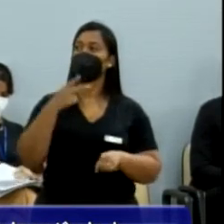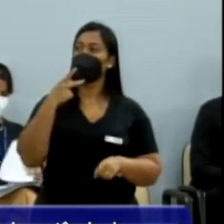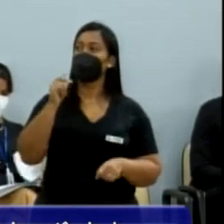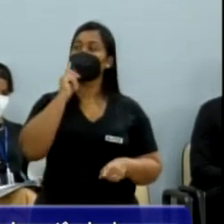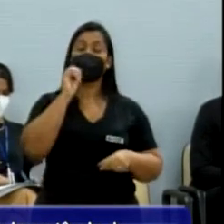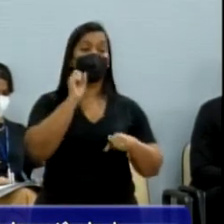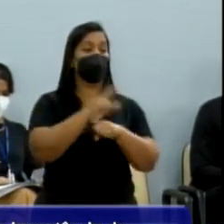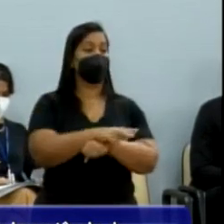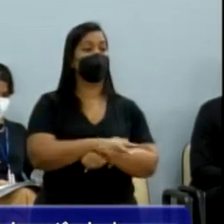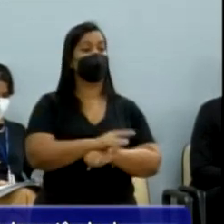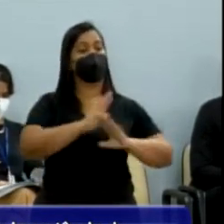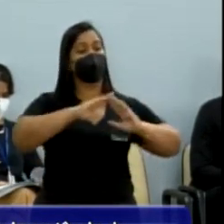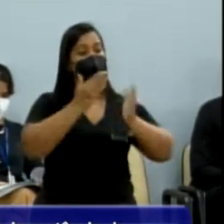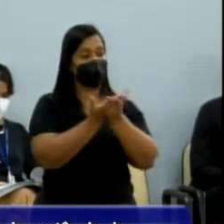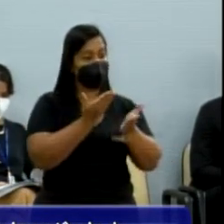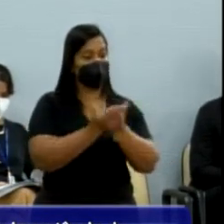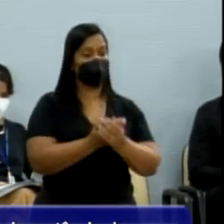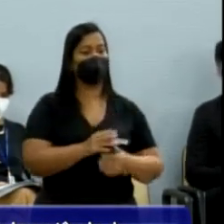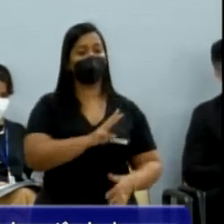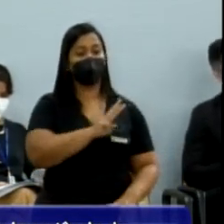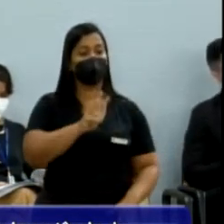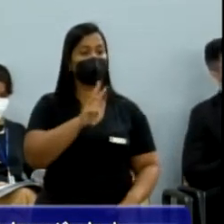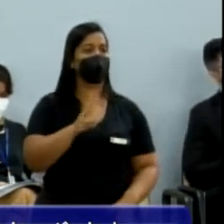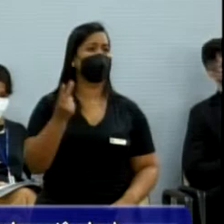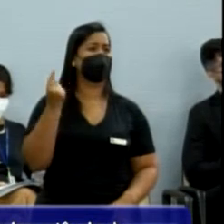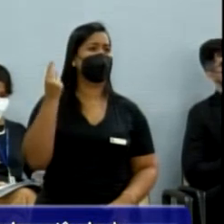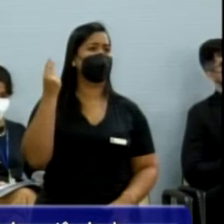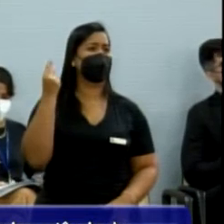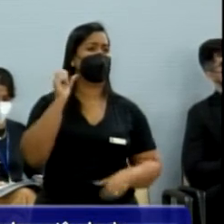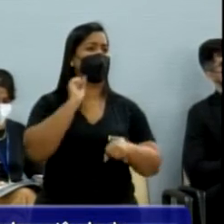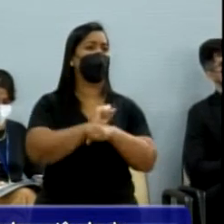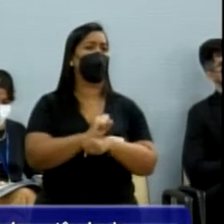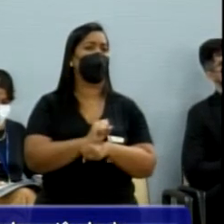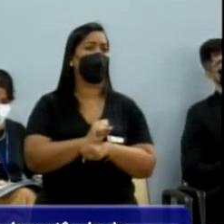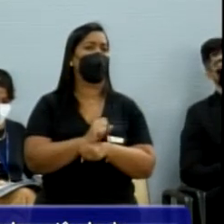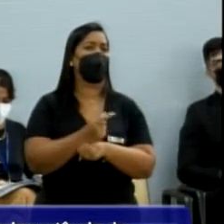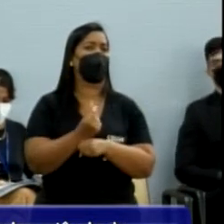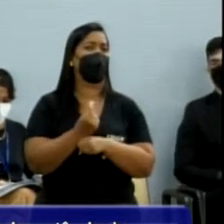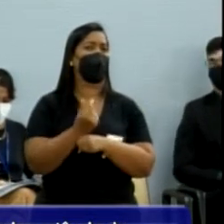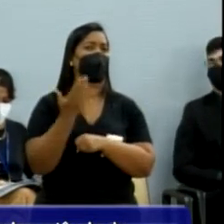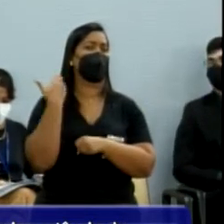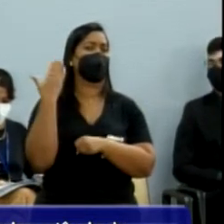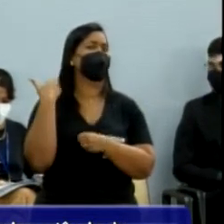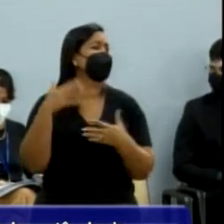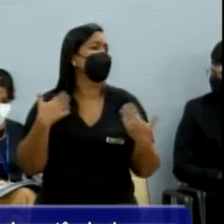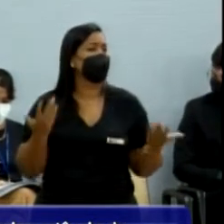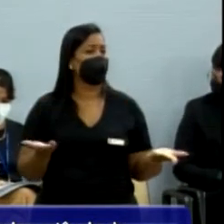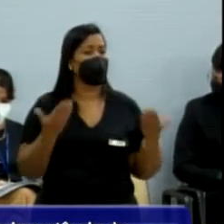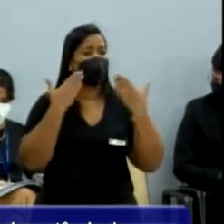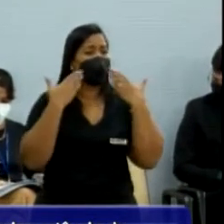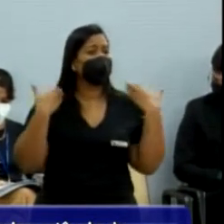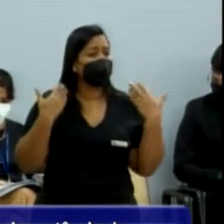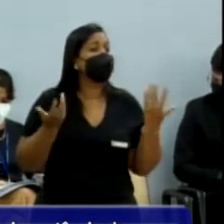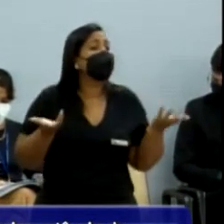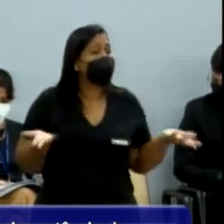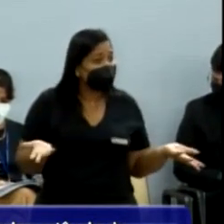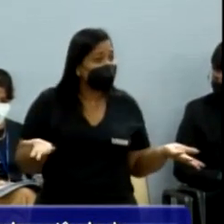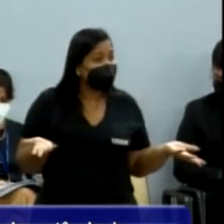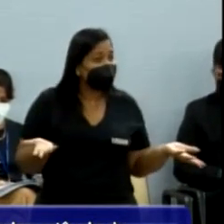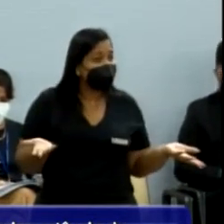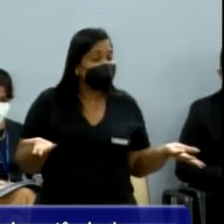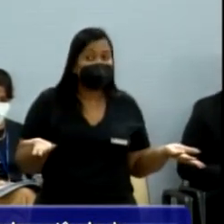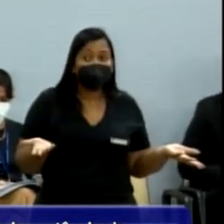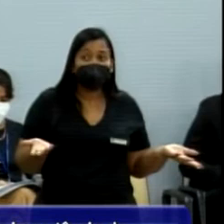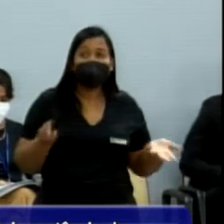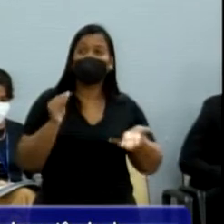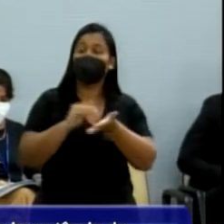vagas em creche. Esse portal está fora do ar faz tempo. Cadê a transparência? Além